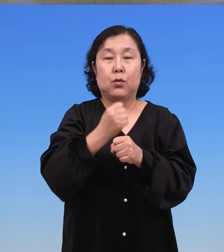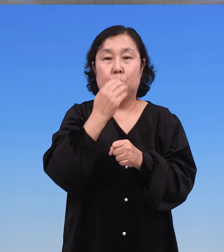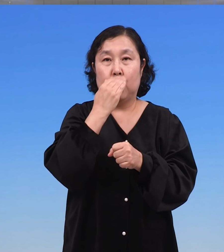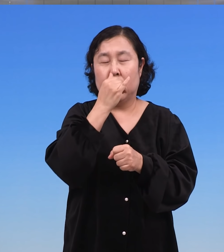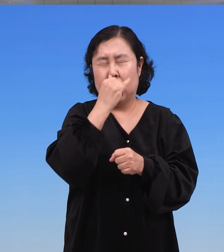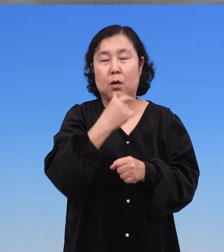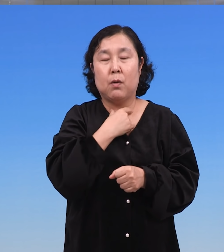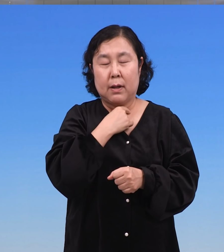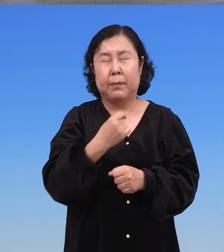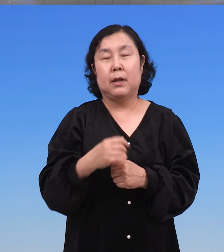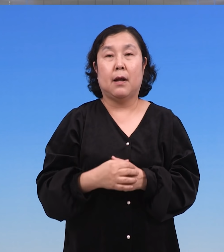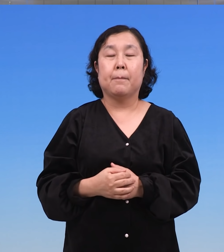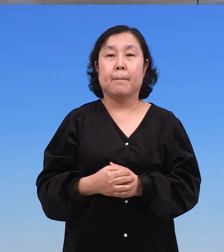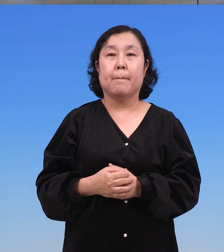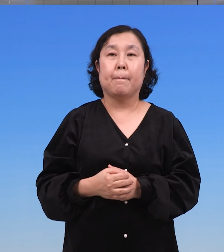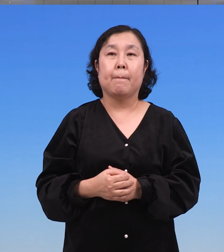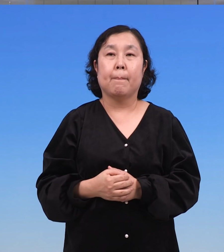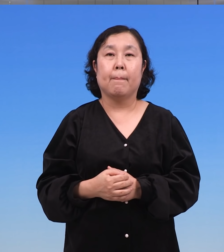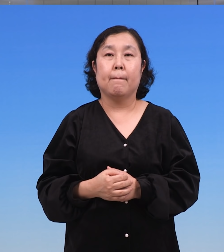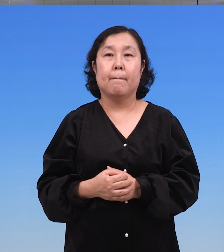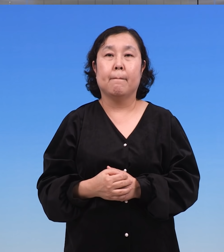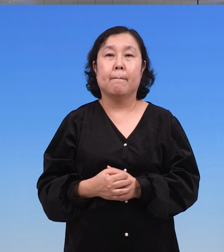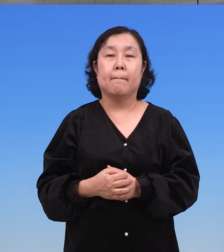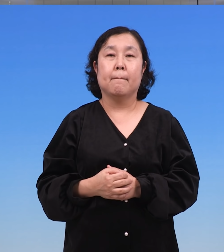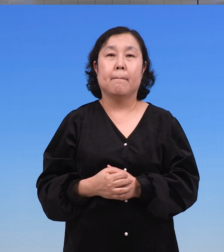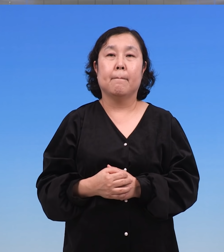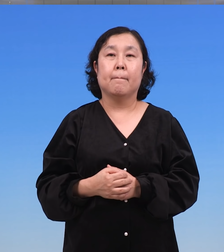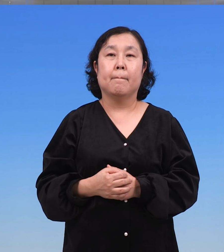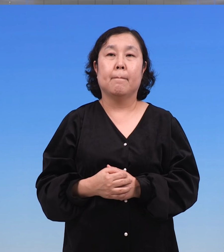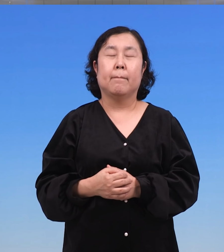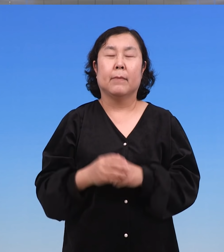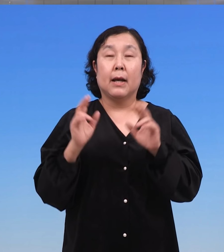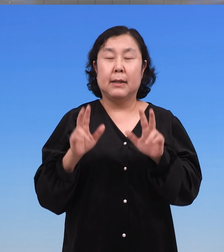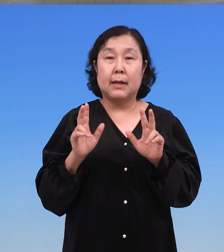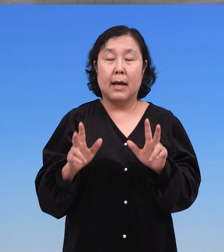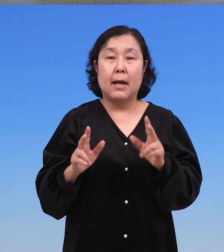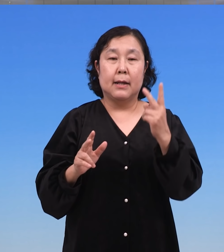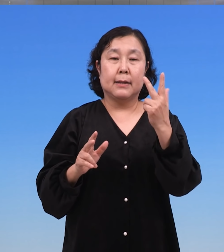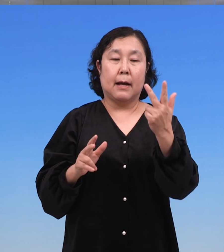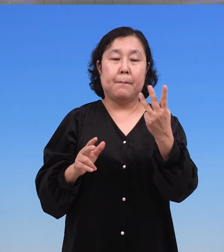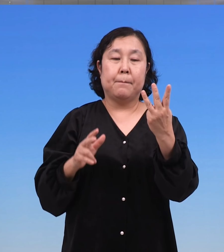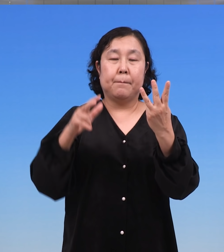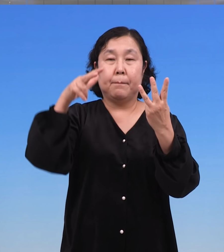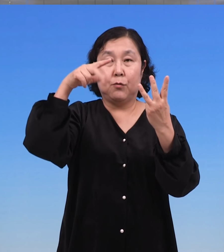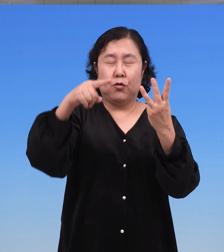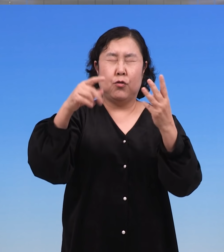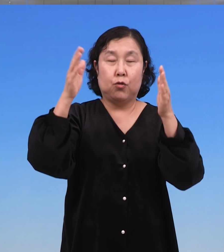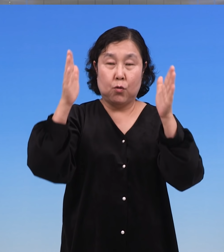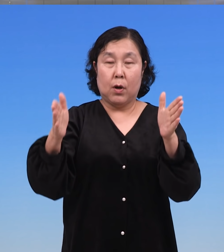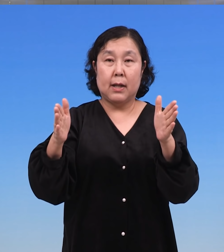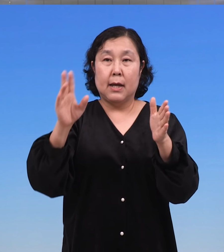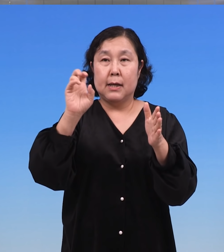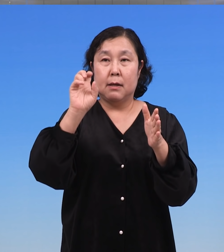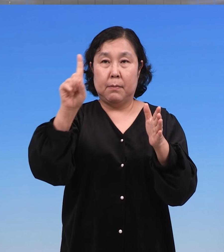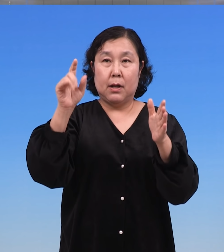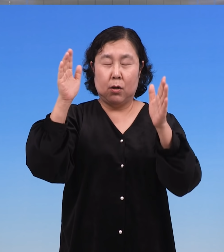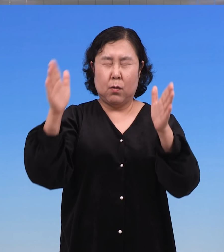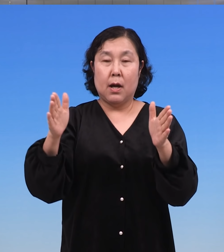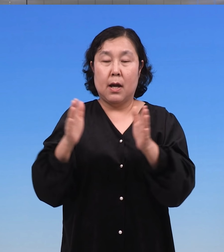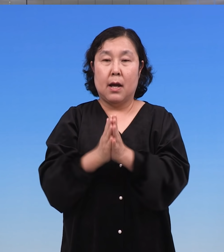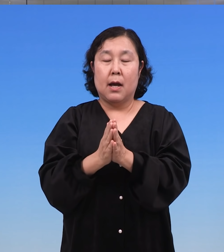특별 새벽 부흥회가 되기를 바랍니다. 이제 앞으로 3주 동안, 이 21일 동안에